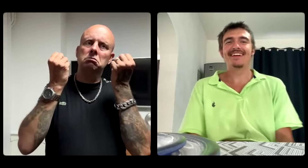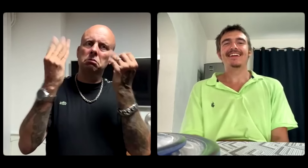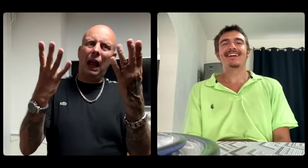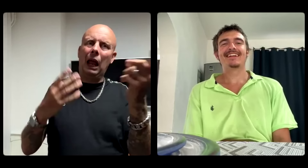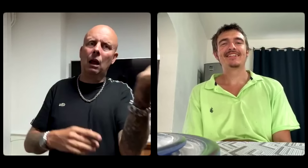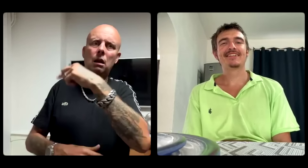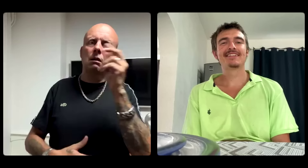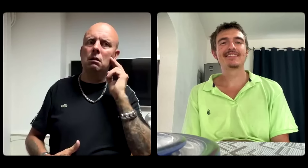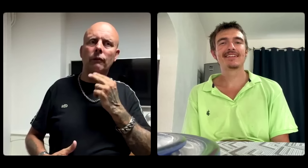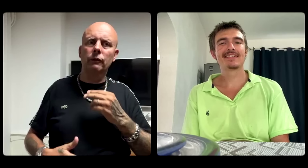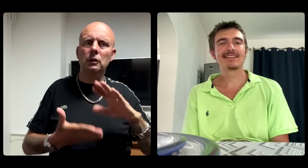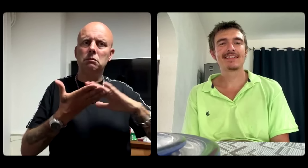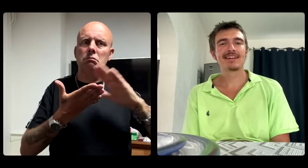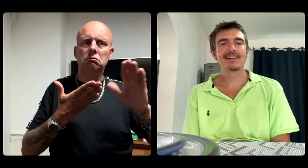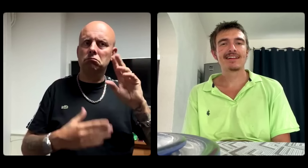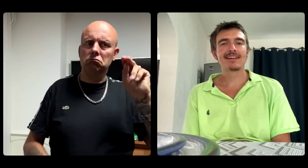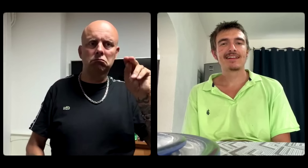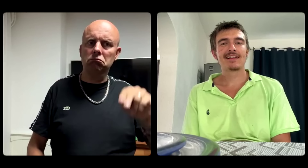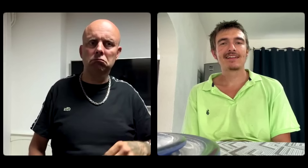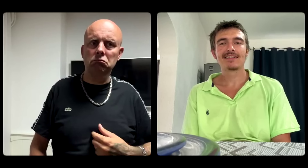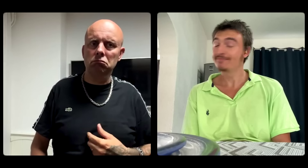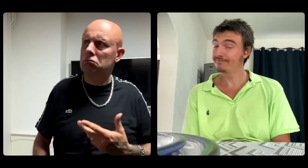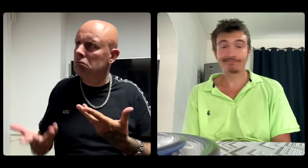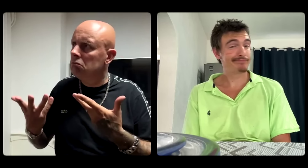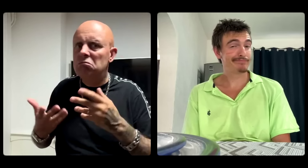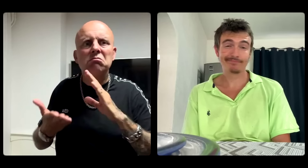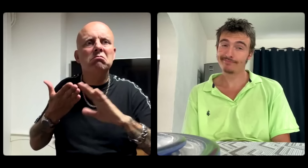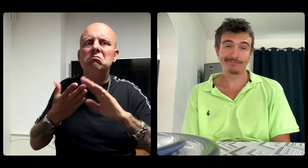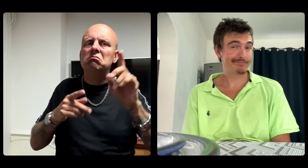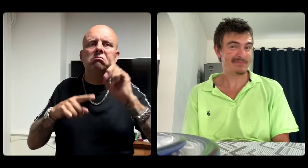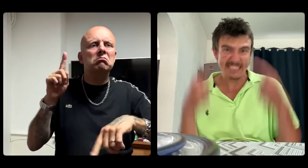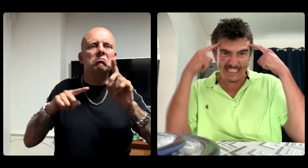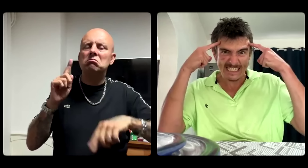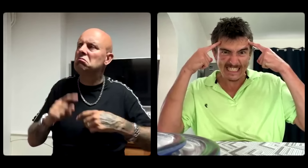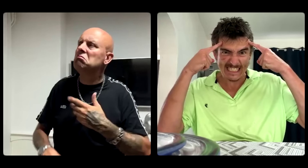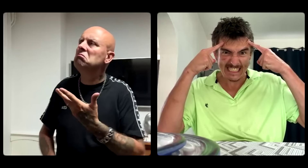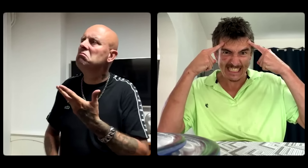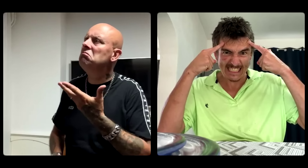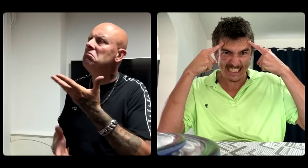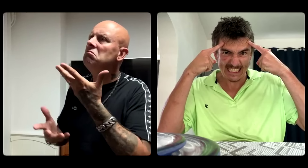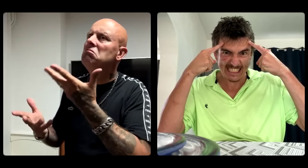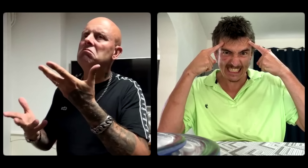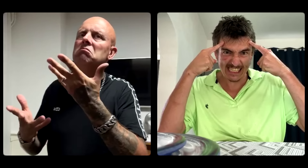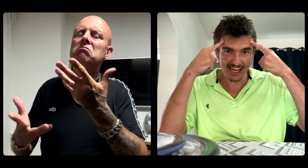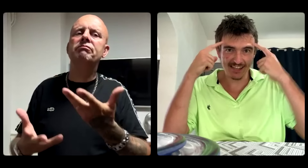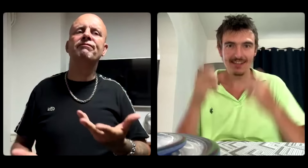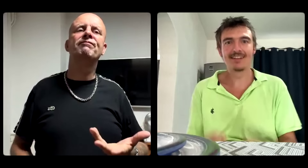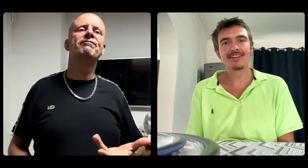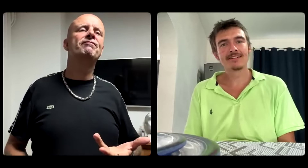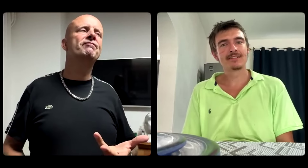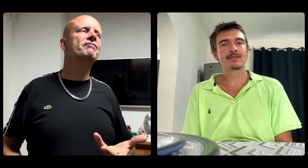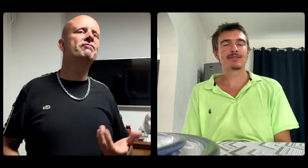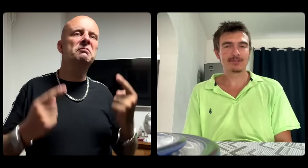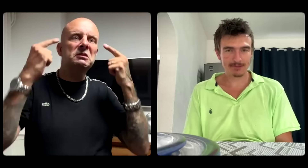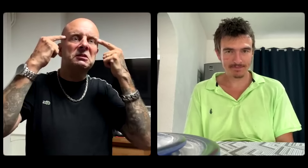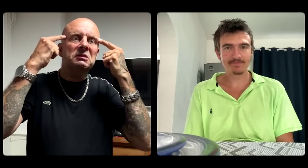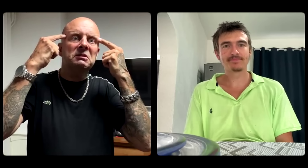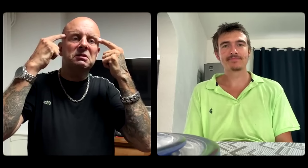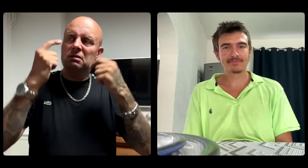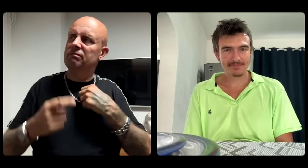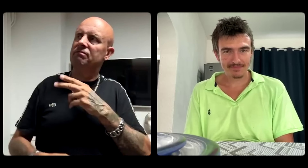Als jij down bent, ben ik down, je weet wel. Als ik down ben, ben jij down. Als wij zijn down, zijn wij